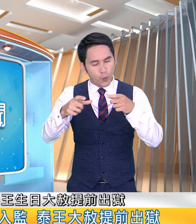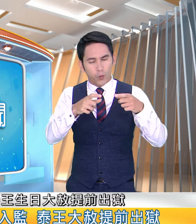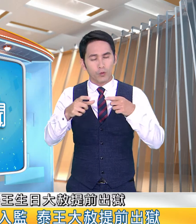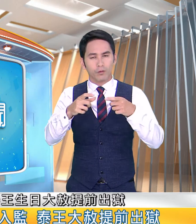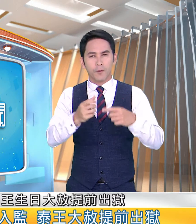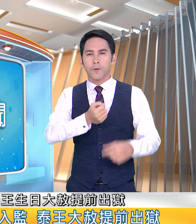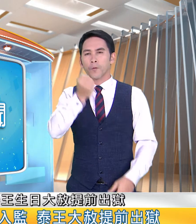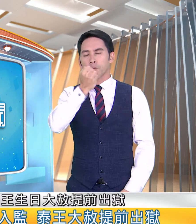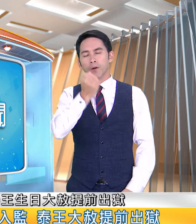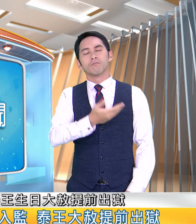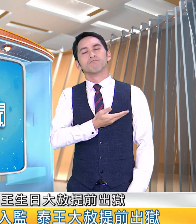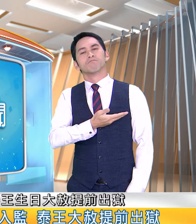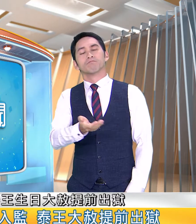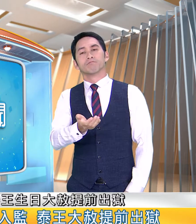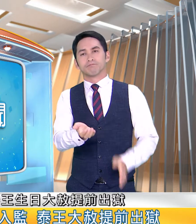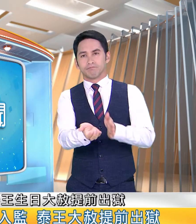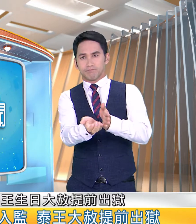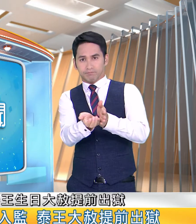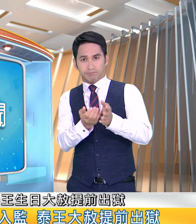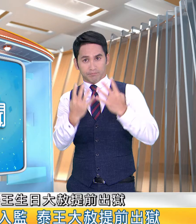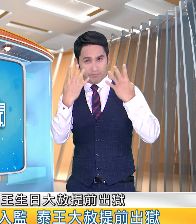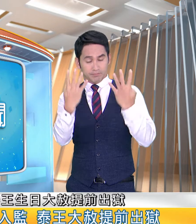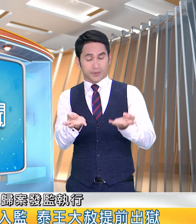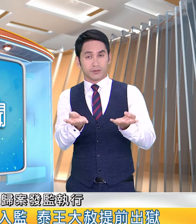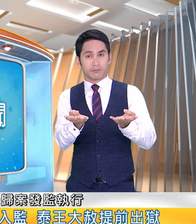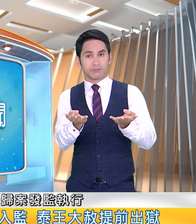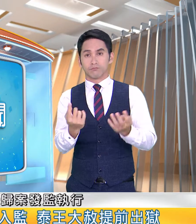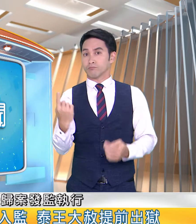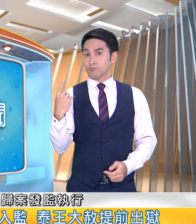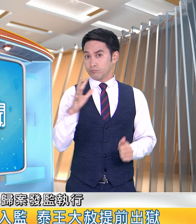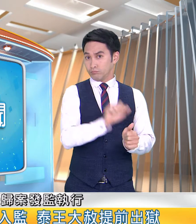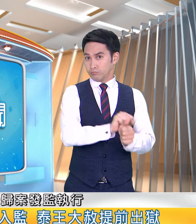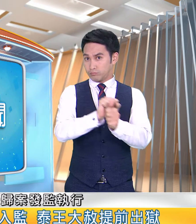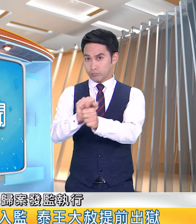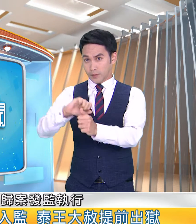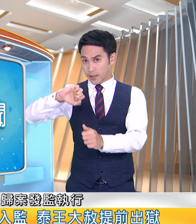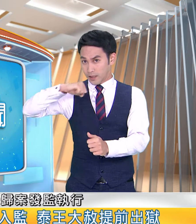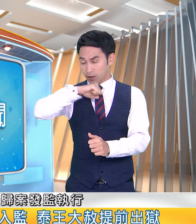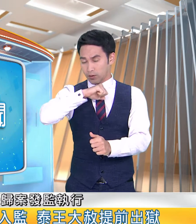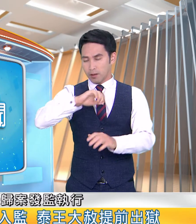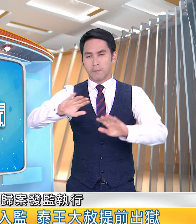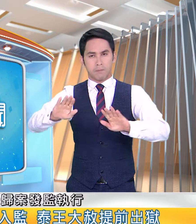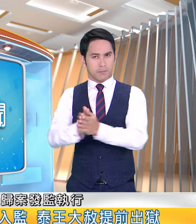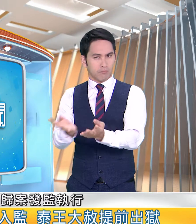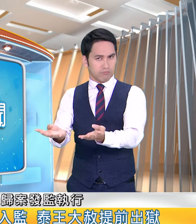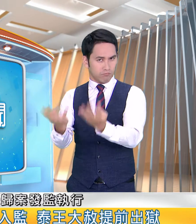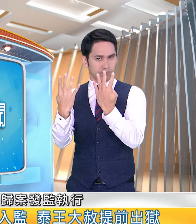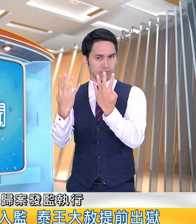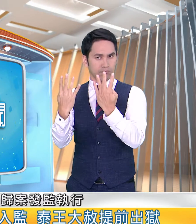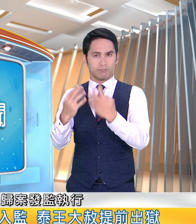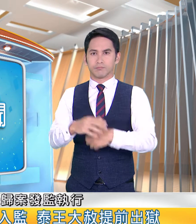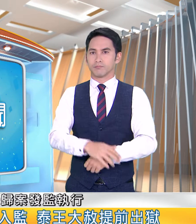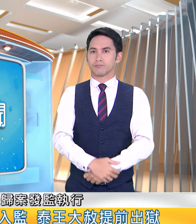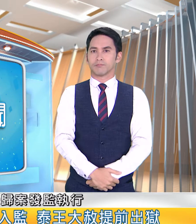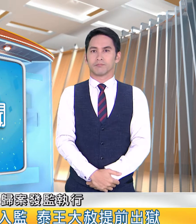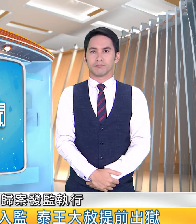泰王生日大赦，提前出狱，昨天被送回台湾归案，发监执行。